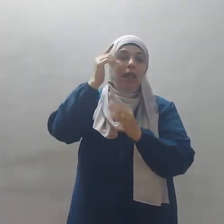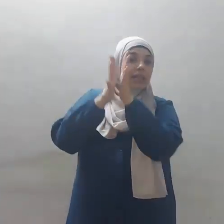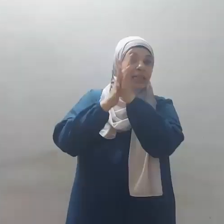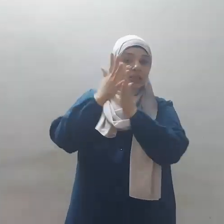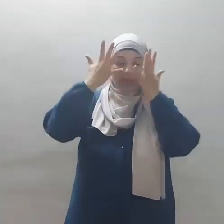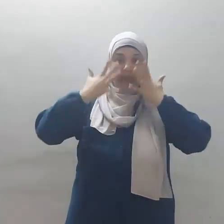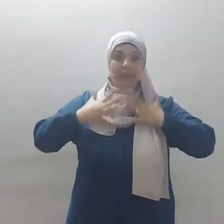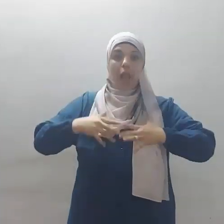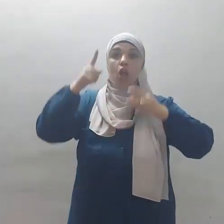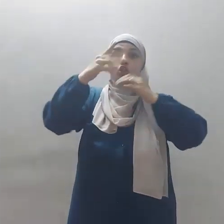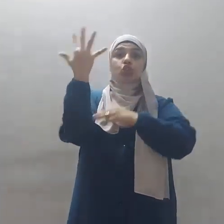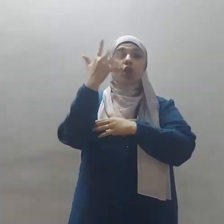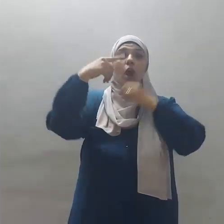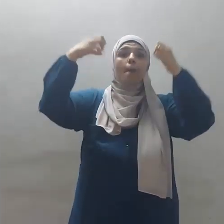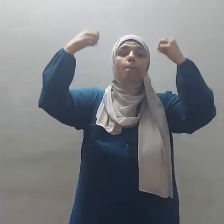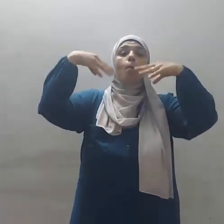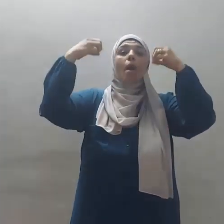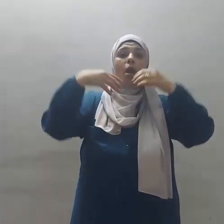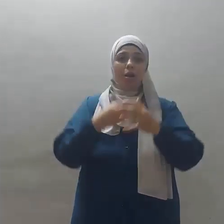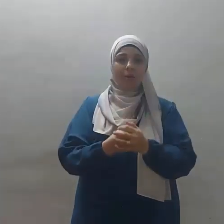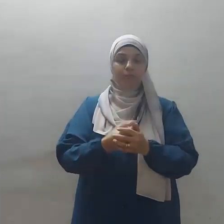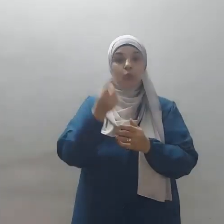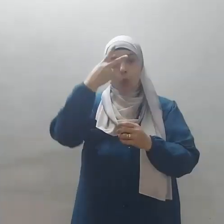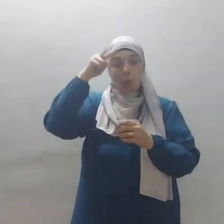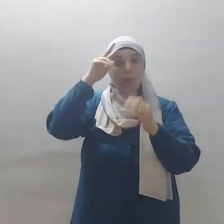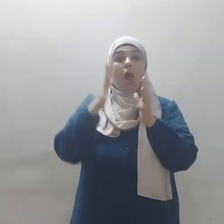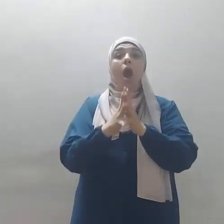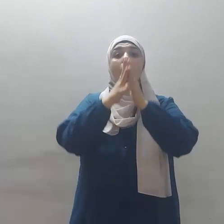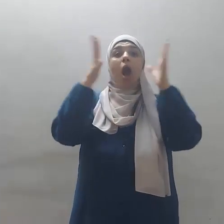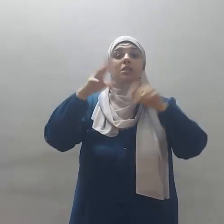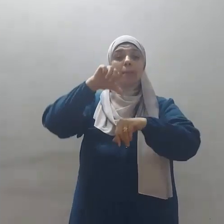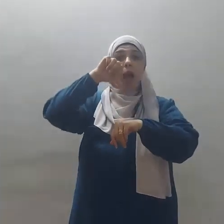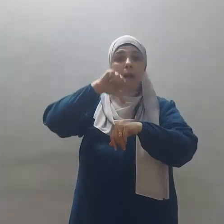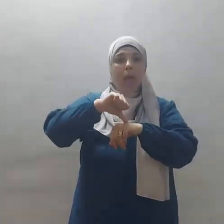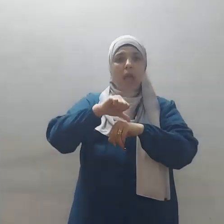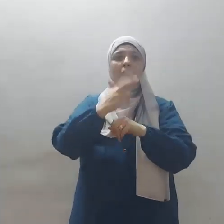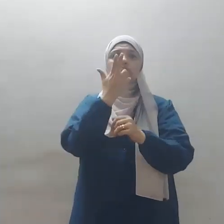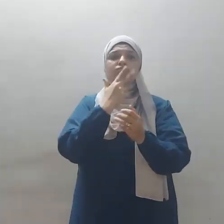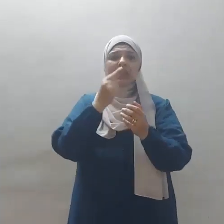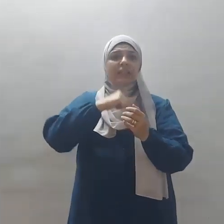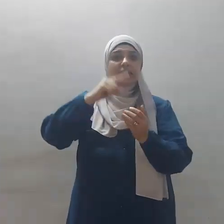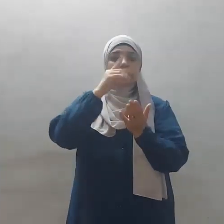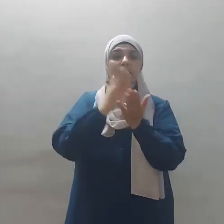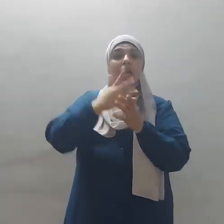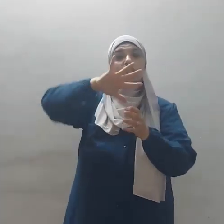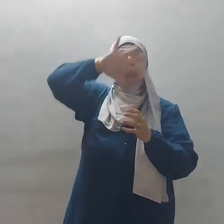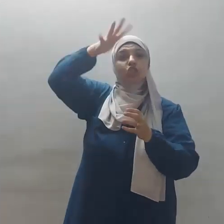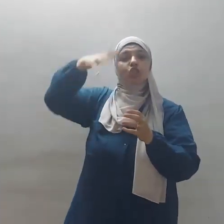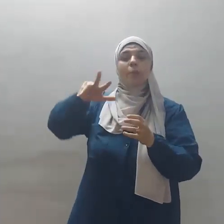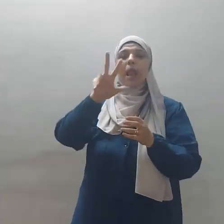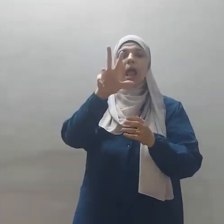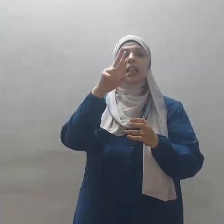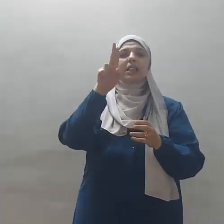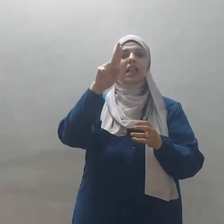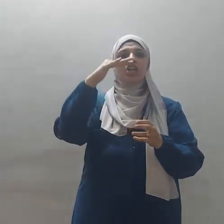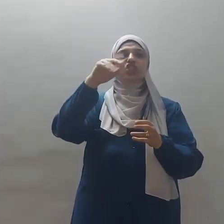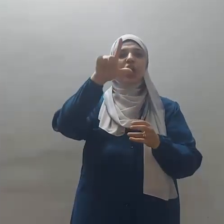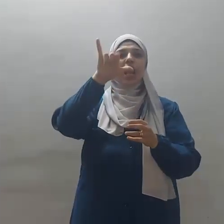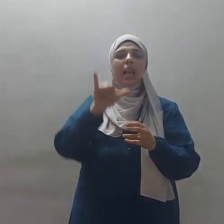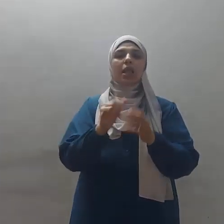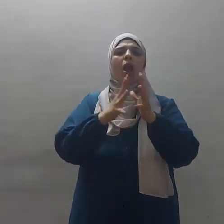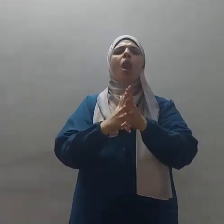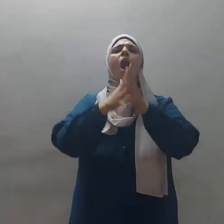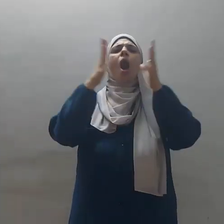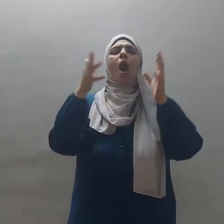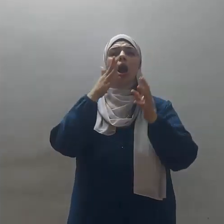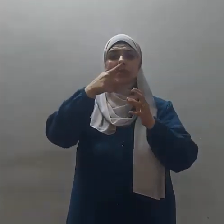مبار ومن اعظم الاماكن قداسه في سيناء جبل التجلي الاعظم ذلك